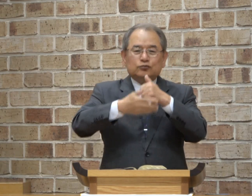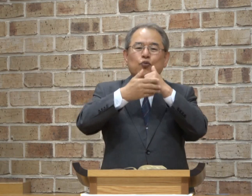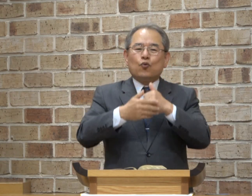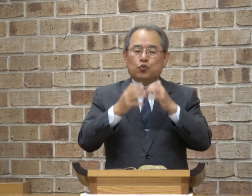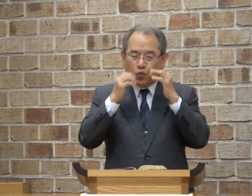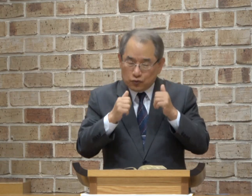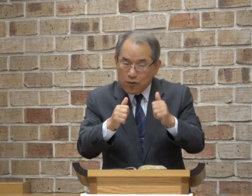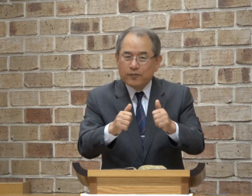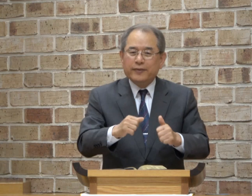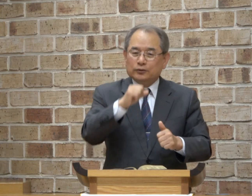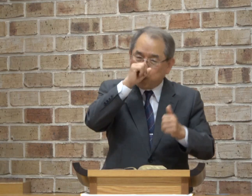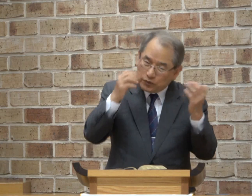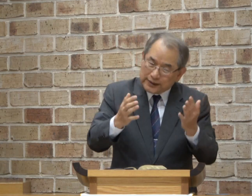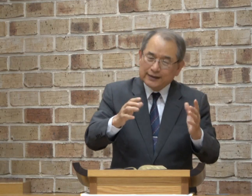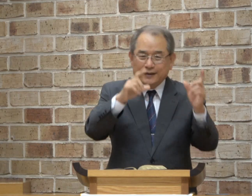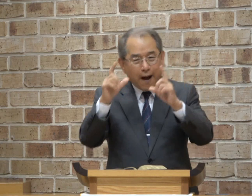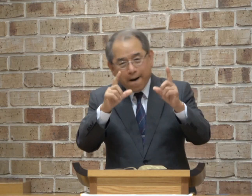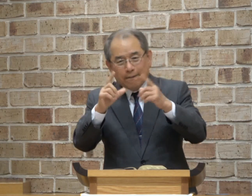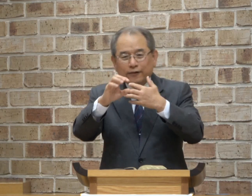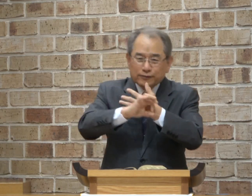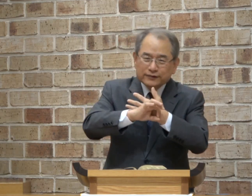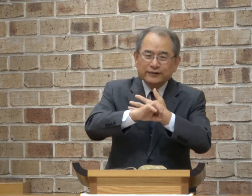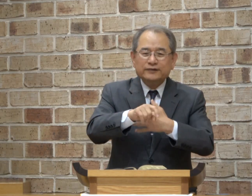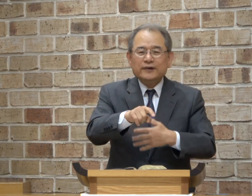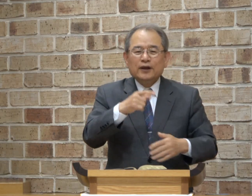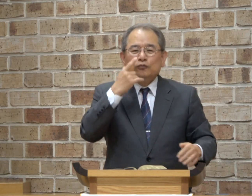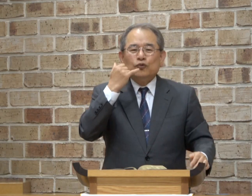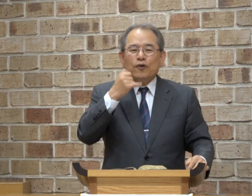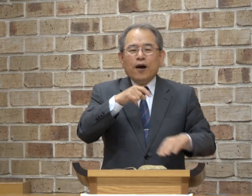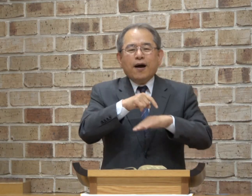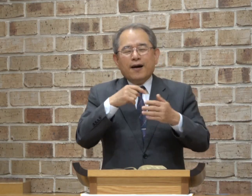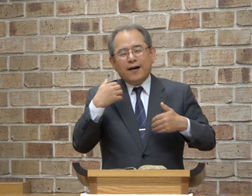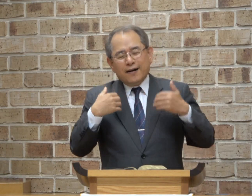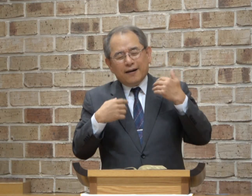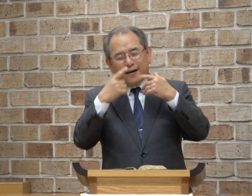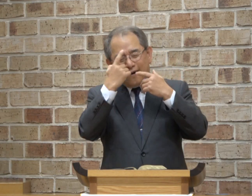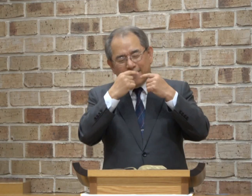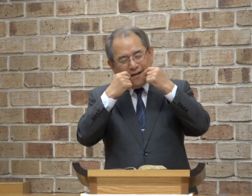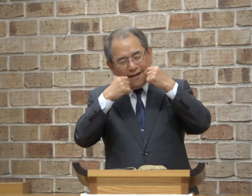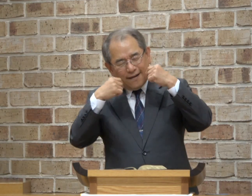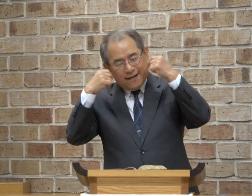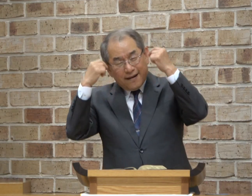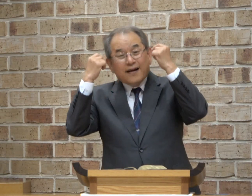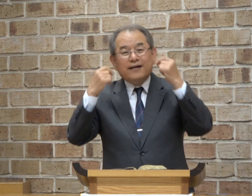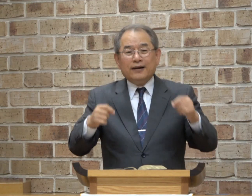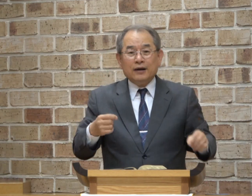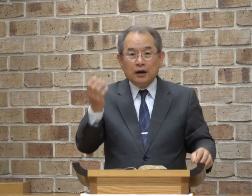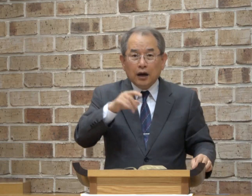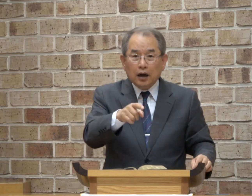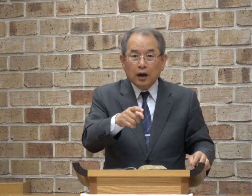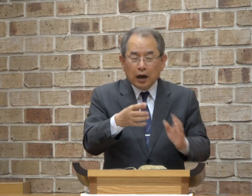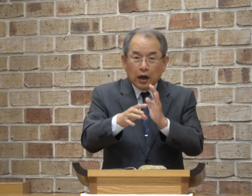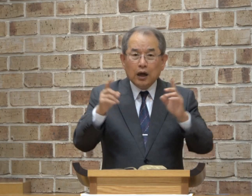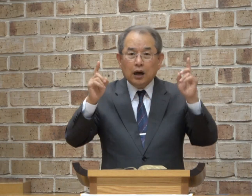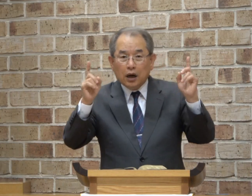부모 말씀을 잘 듣고 부모의 가르침을 잘 받아들이는 자녀는요 부모를 기쁘게 하지만